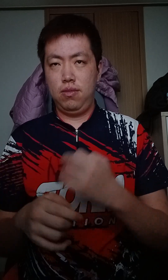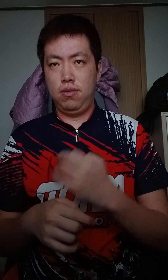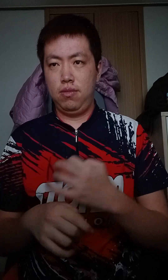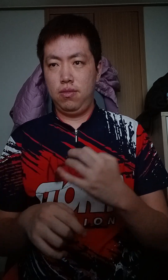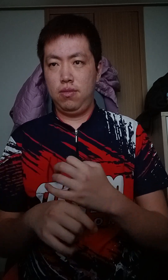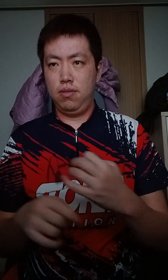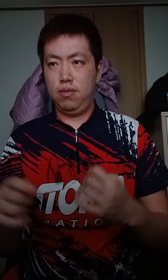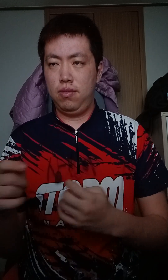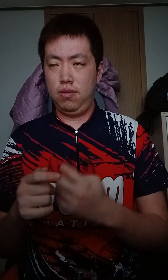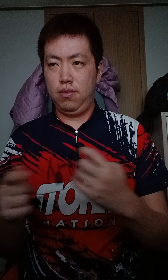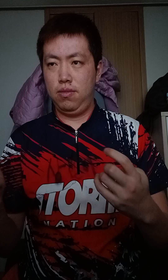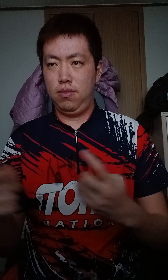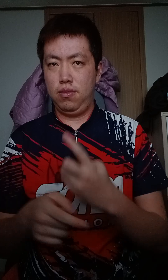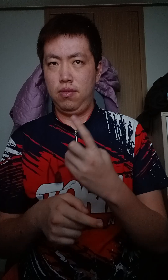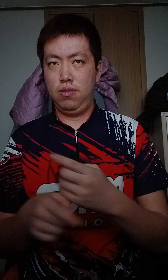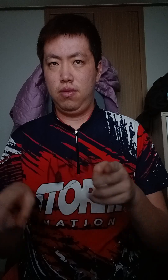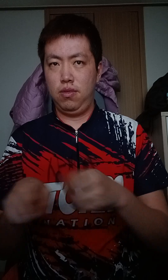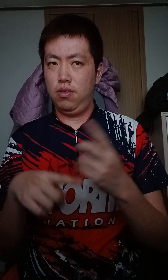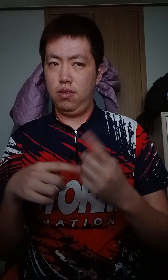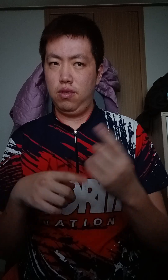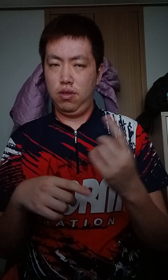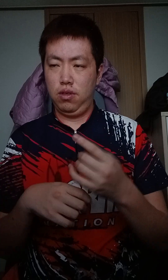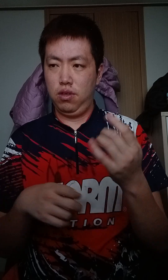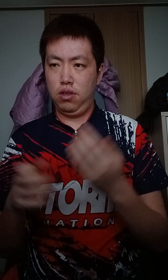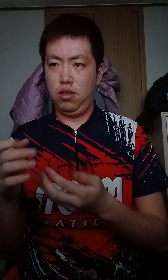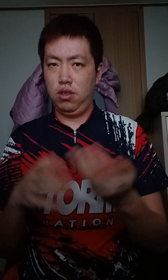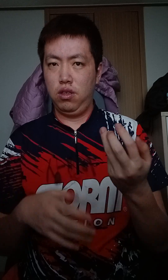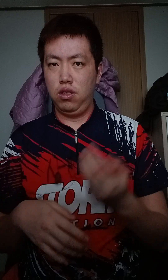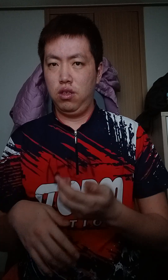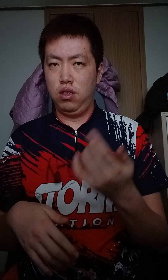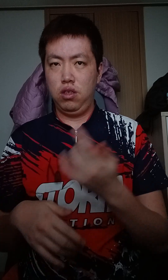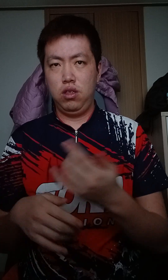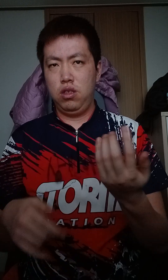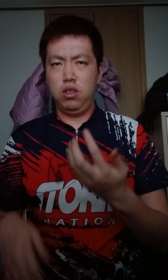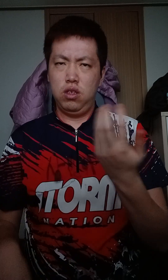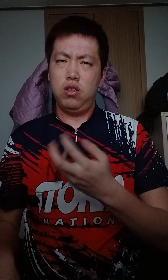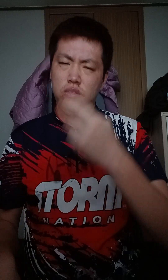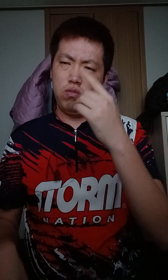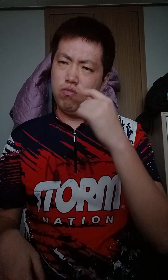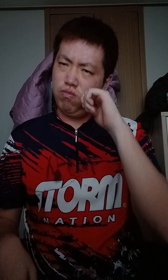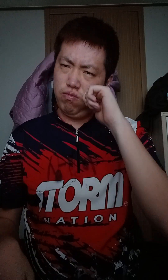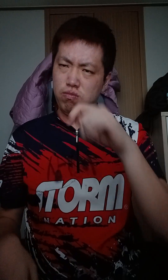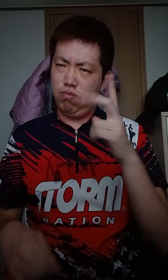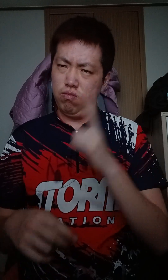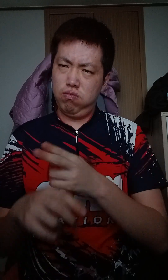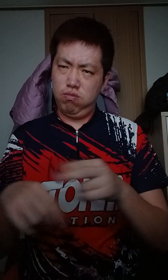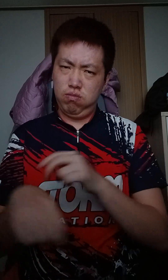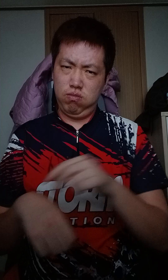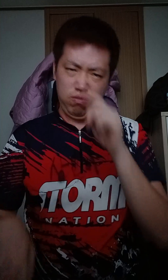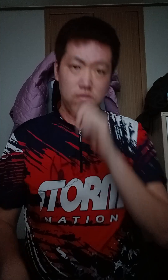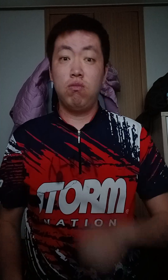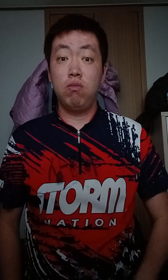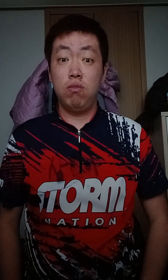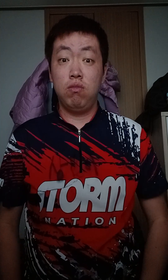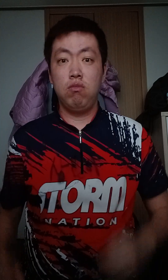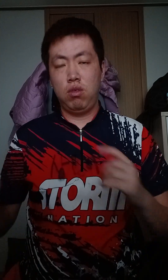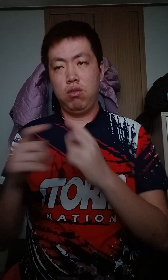차다 보니 보호자와 함께 이용해야 하는 발달장애인은 이용이 어렵습니다. 장애인용 화장실을 없앤 건 같은